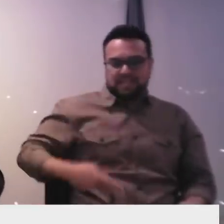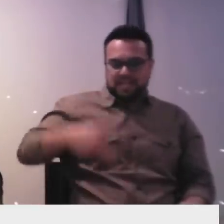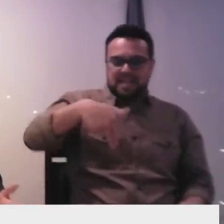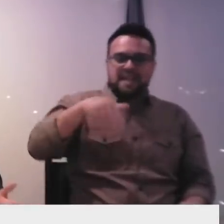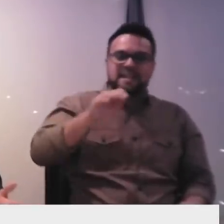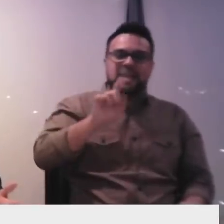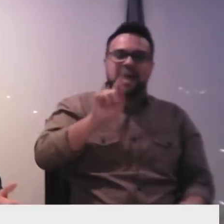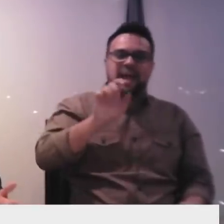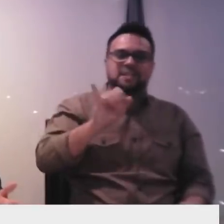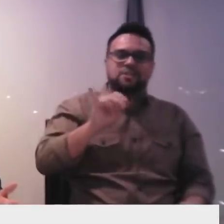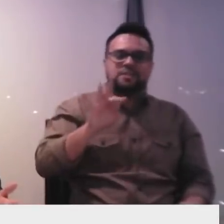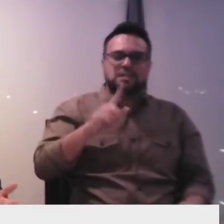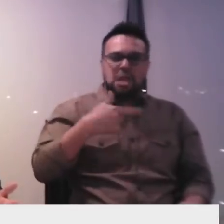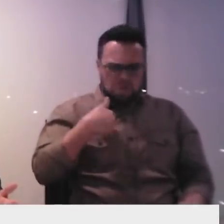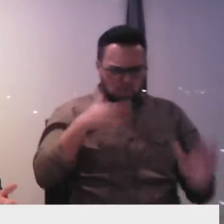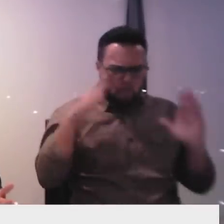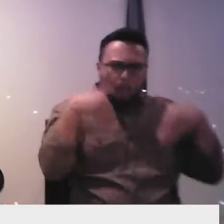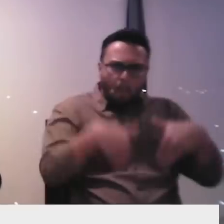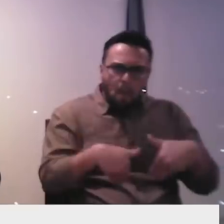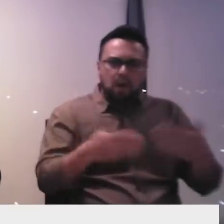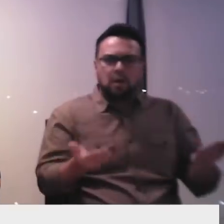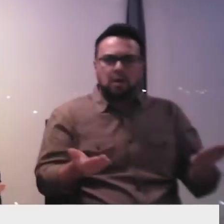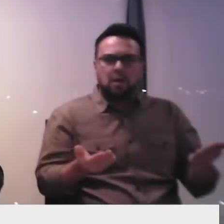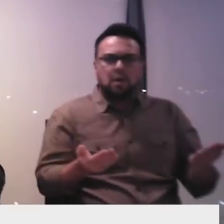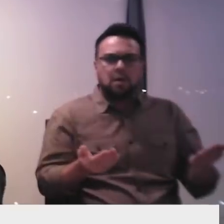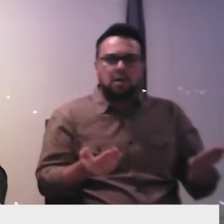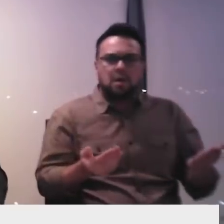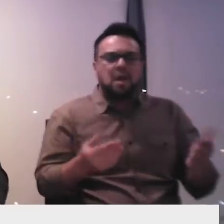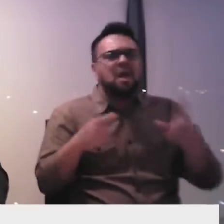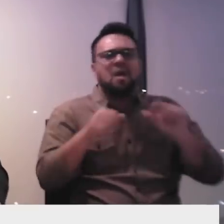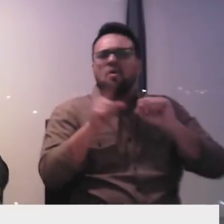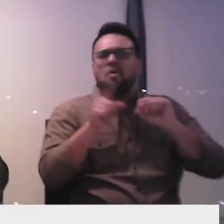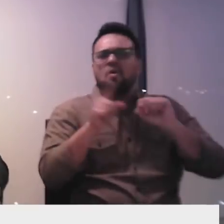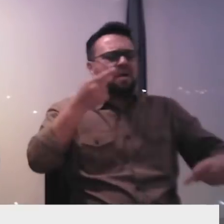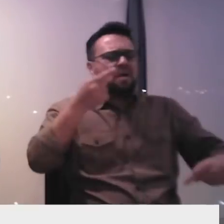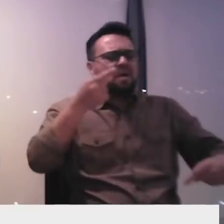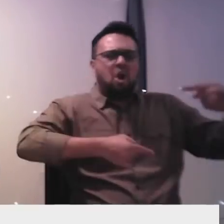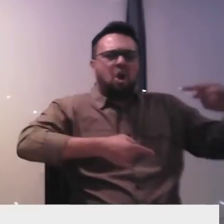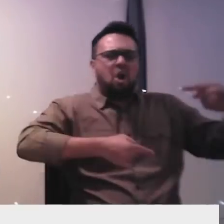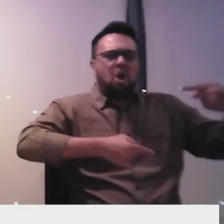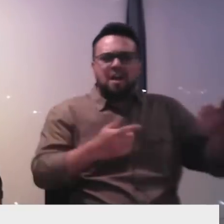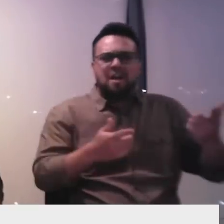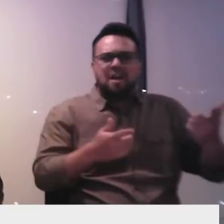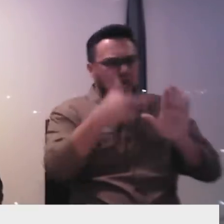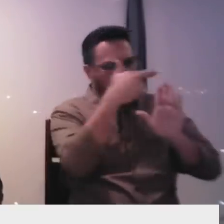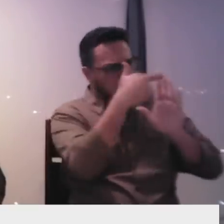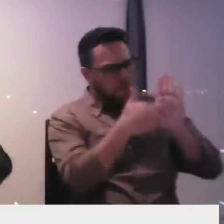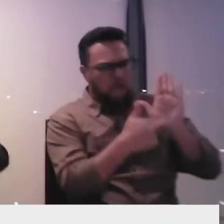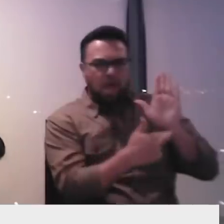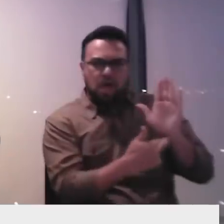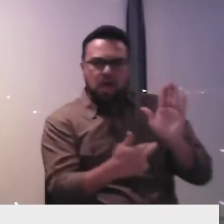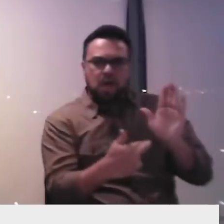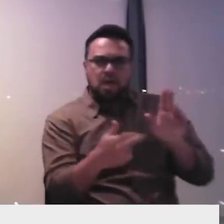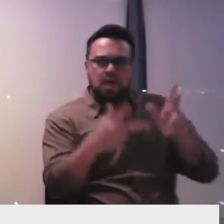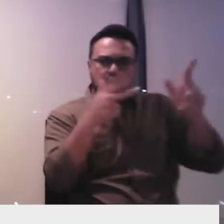não vou me render a ninguém. Eu não vou fazer política. Eu não vou ser politicamente correto. Eu não vou